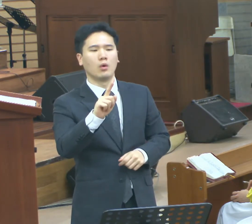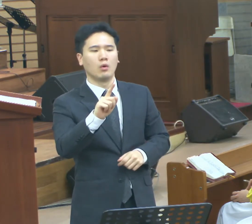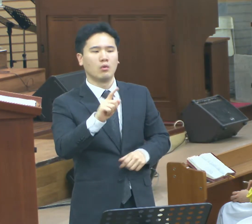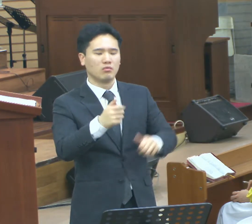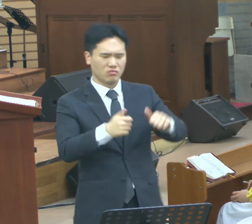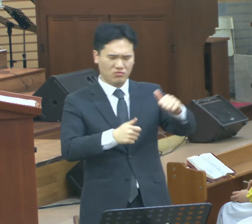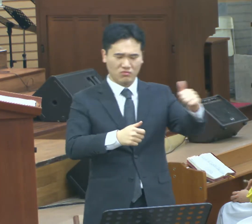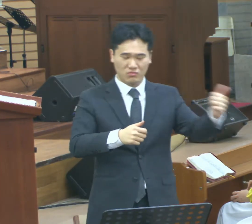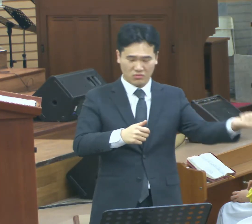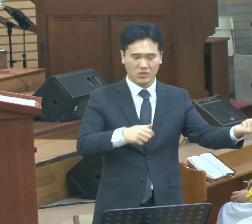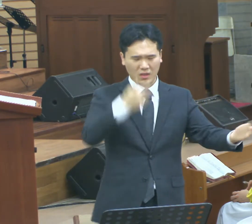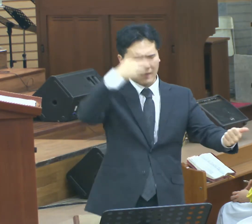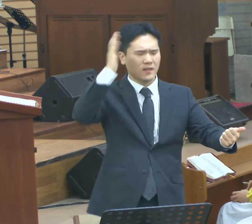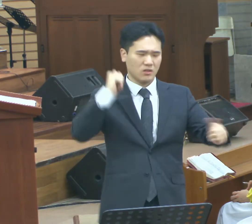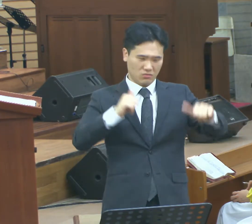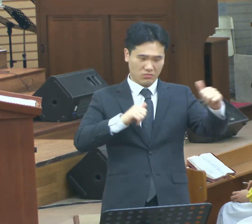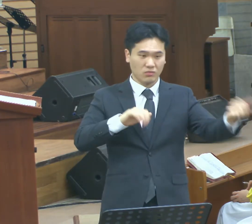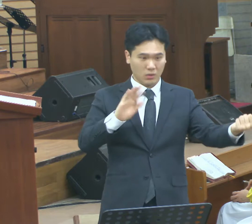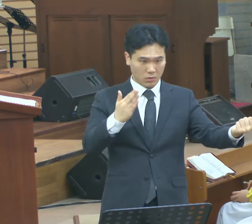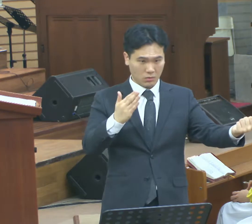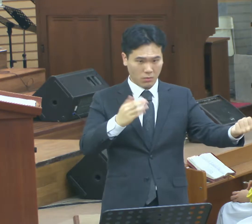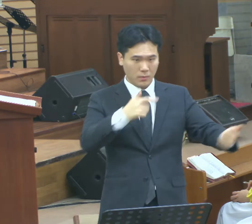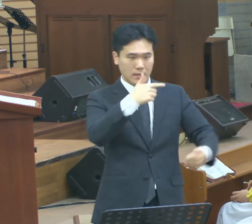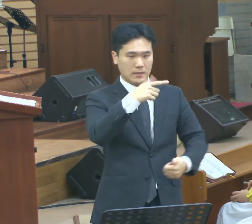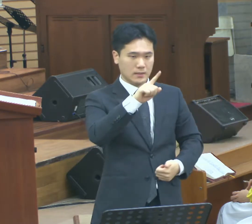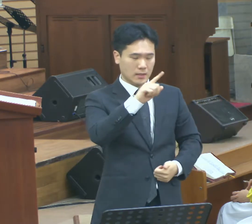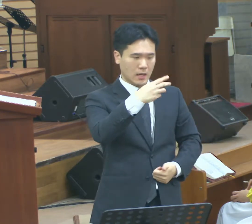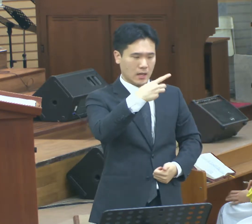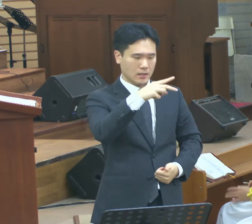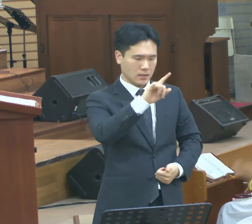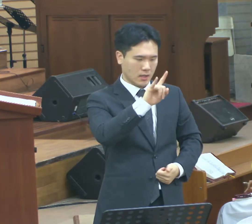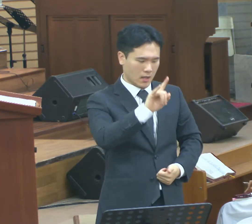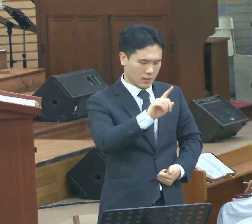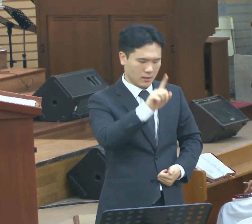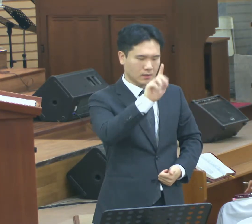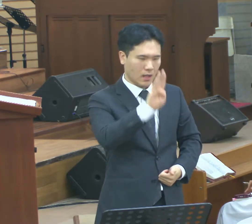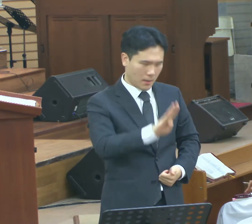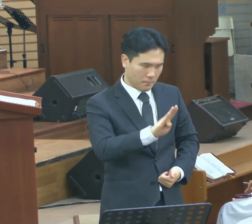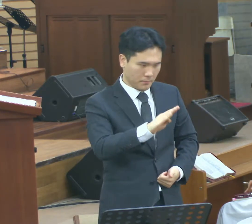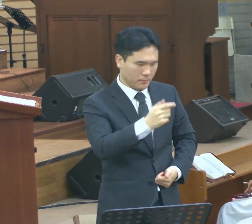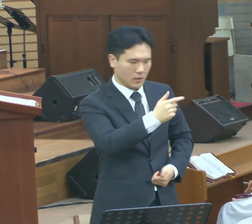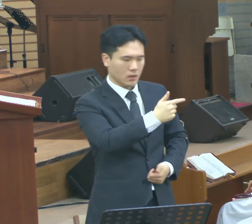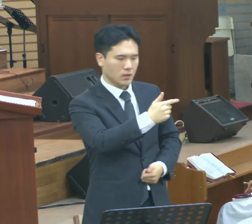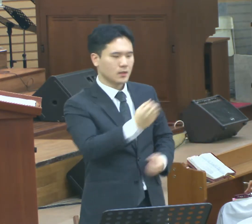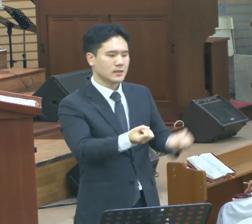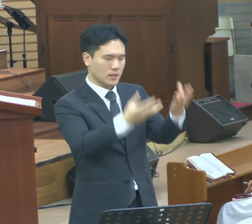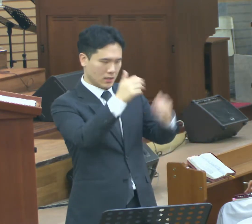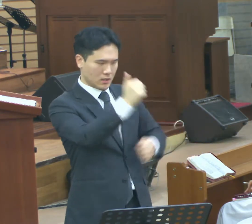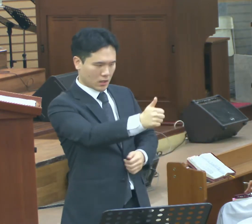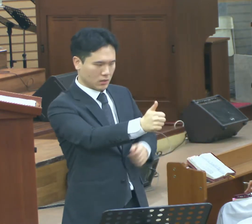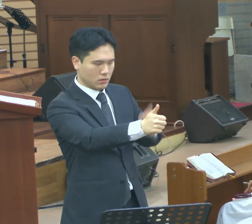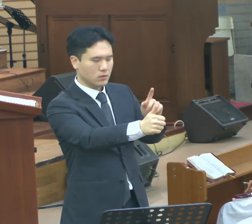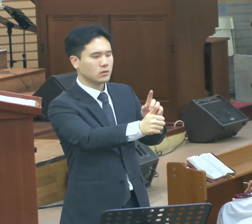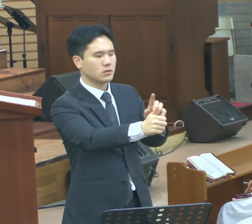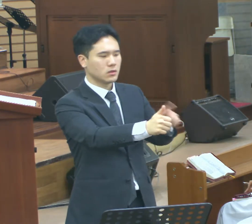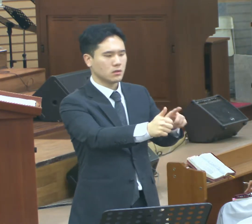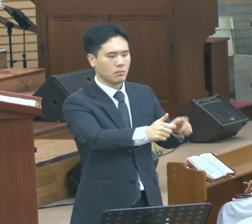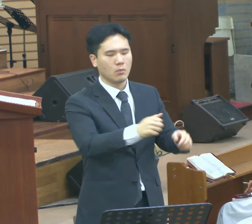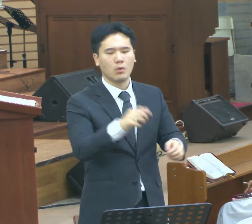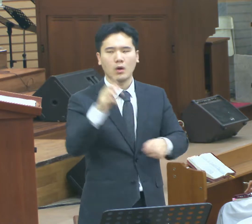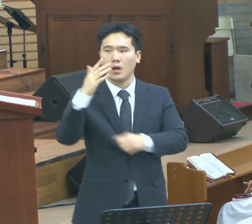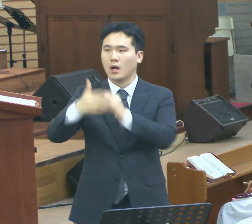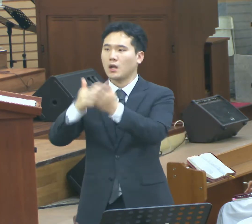나답과 아비후가 다른 불을 사용하다가 죽었고, 홈리와 비나스가 재물을 함부로 다루다가 전쟁터에서